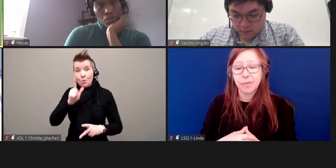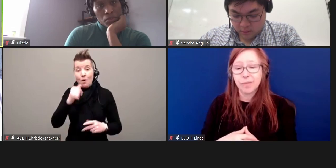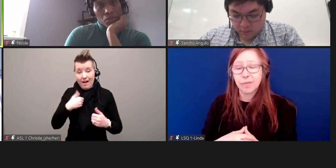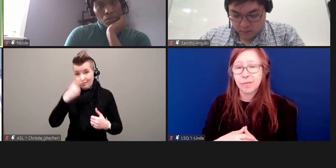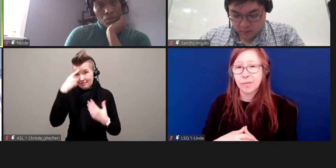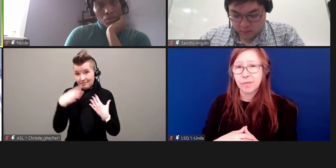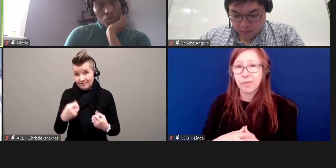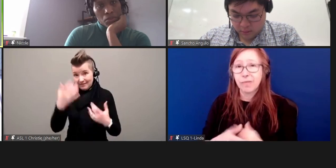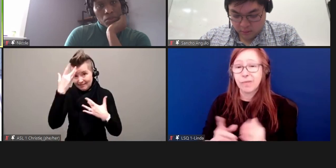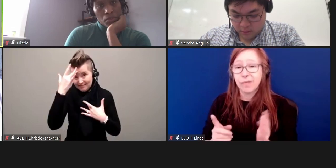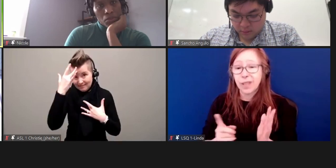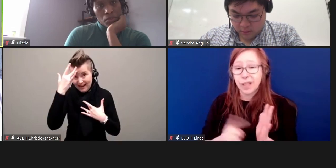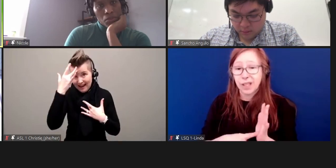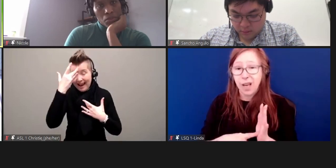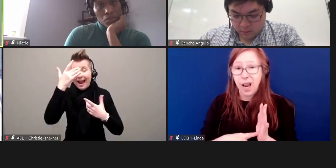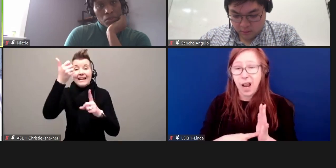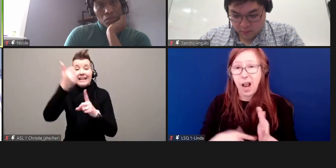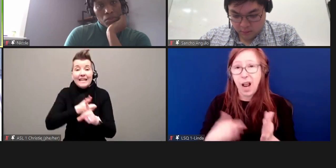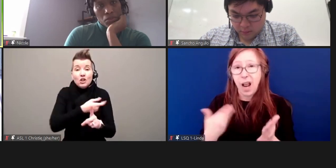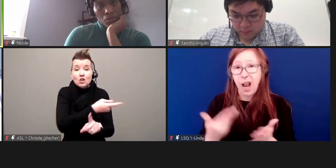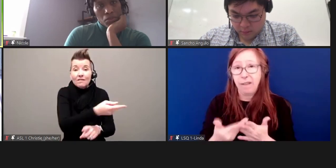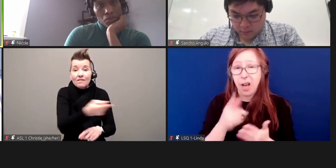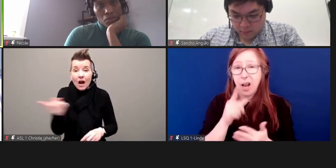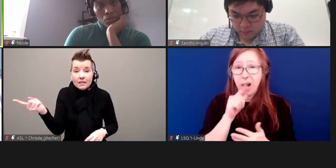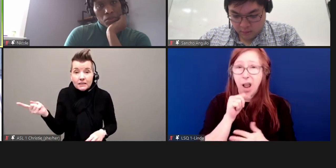Une fois qu'on atteint l'âge de 40 ans,